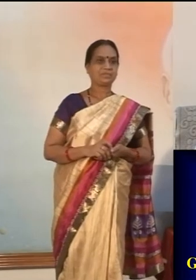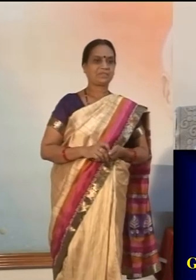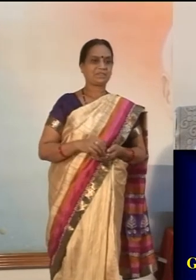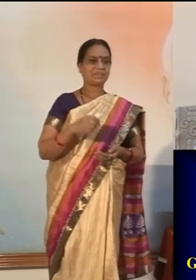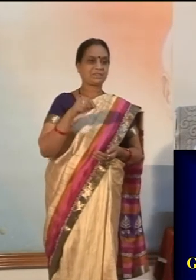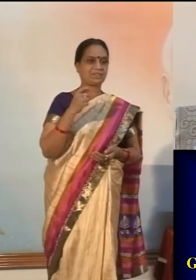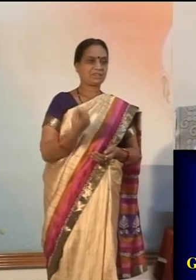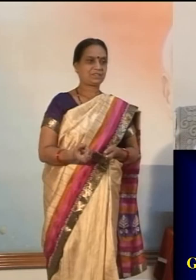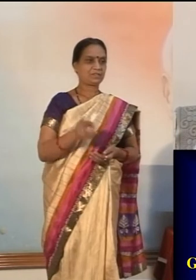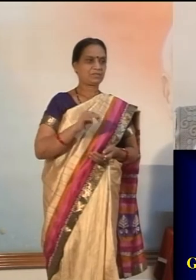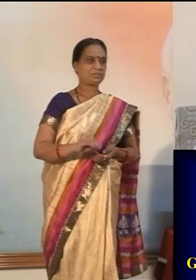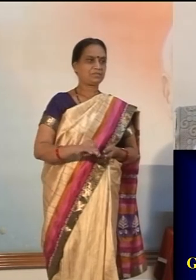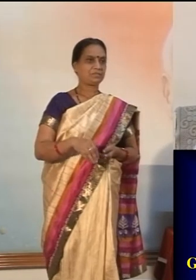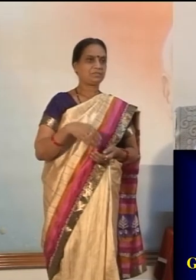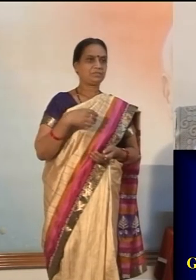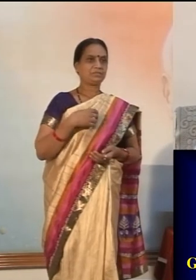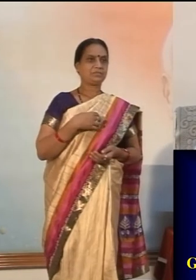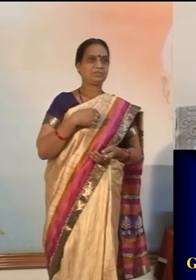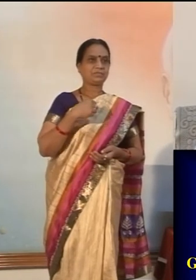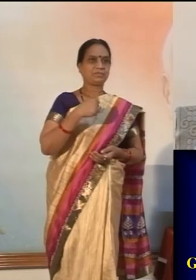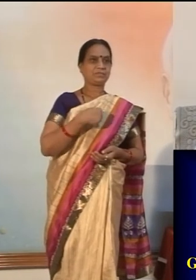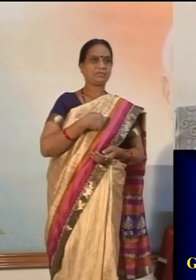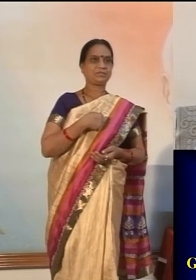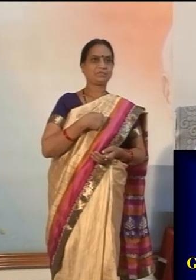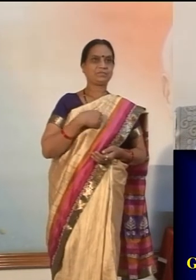जब हम अपने जीवन में